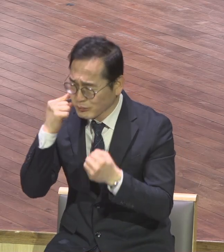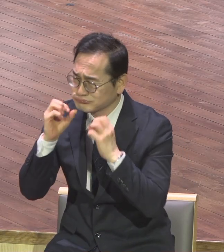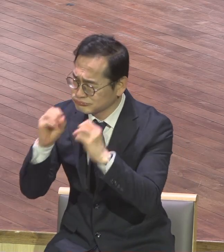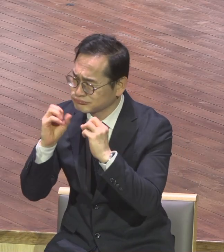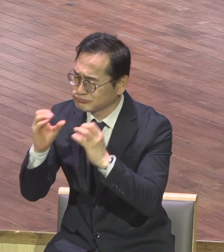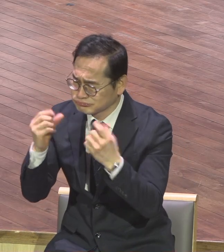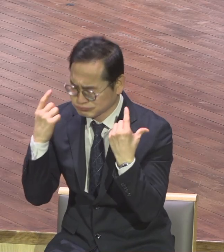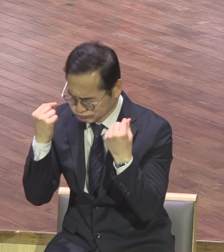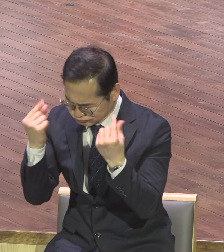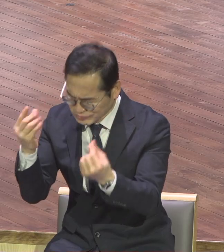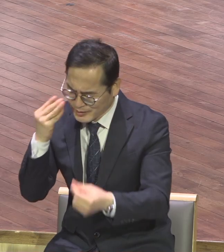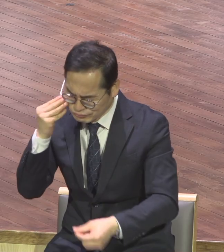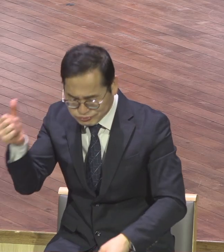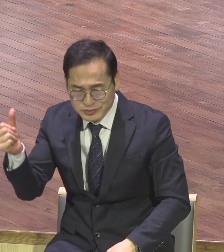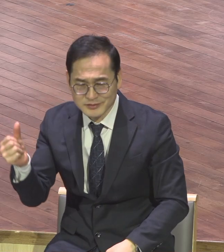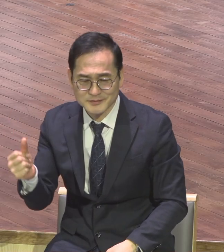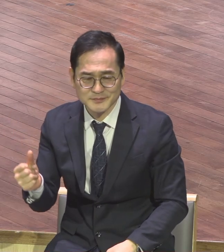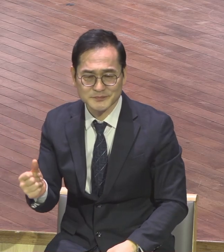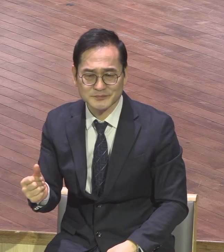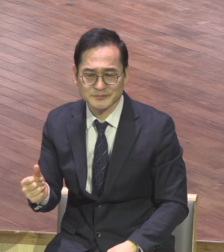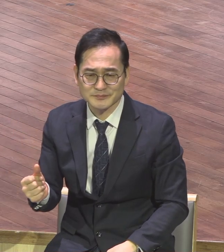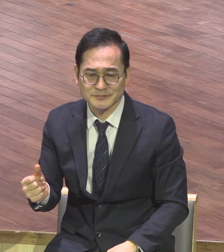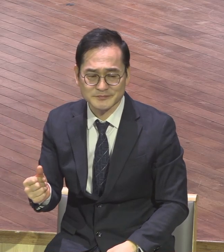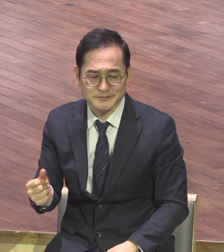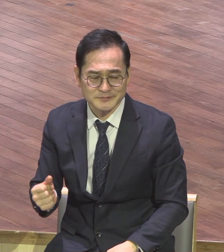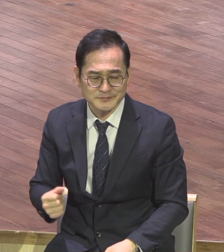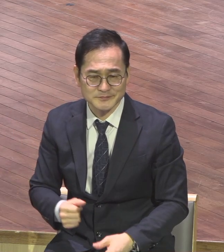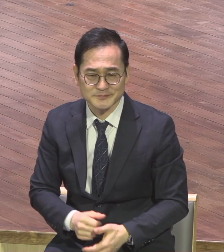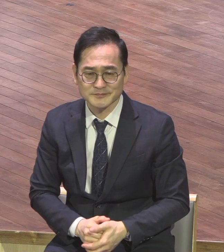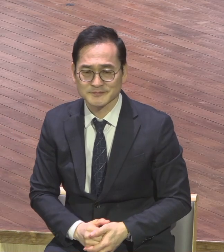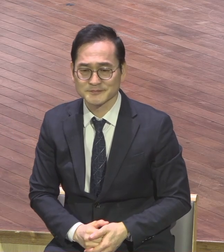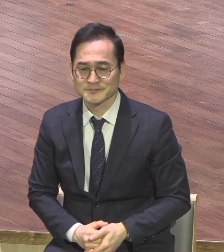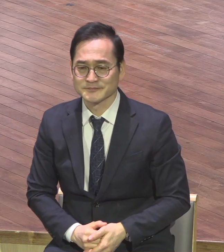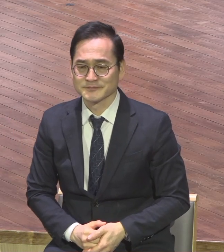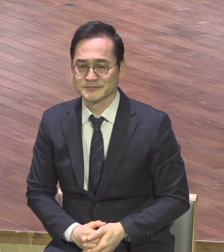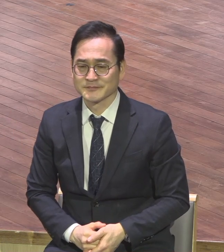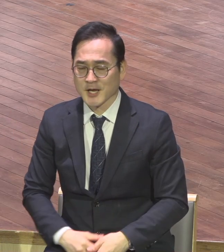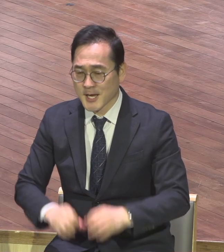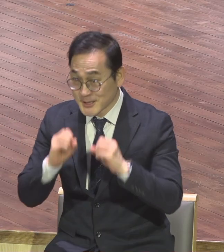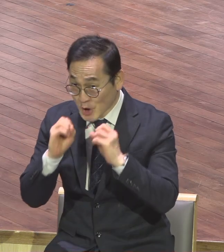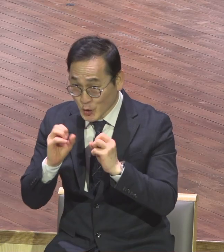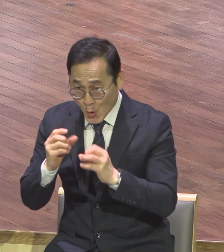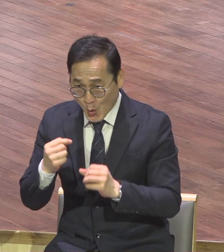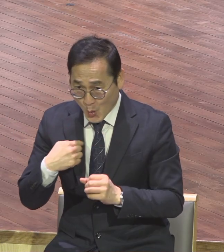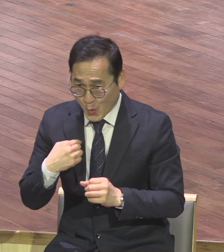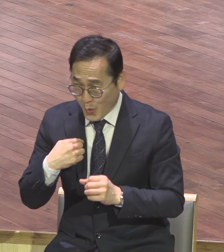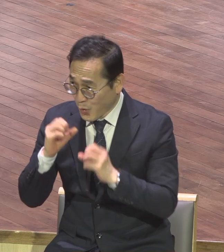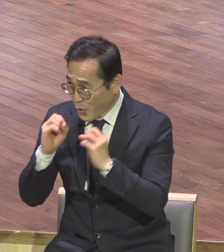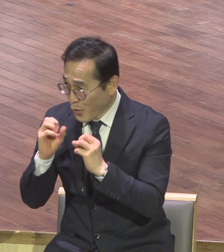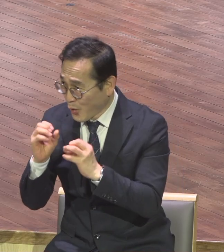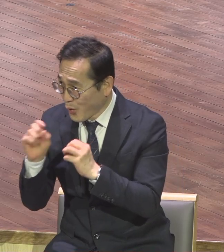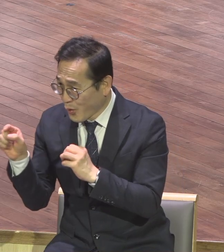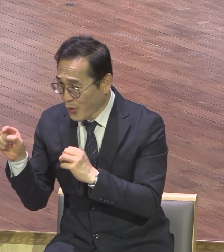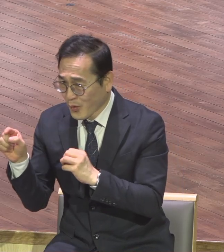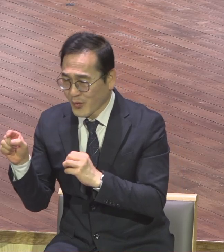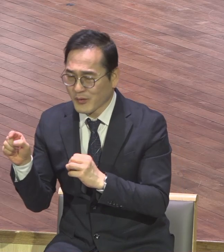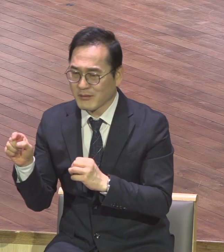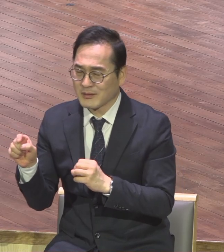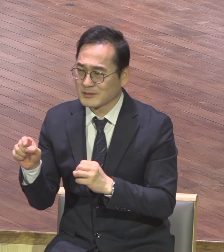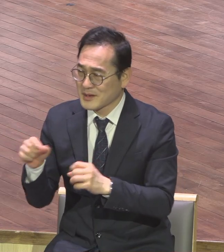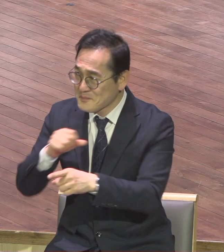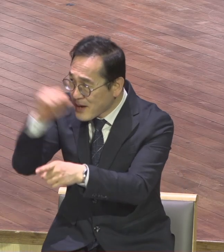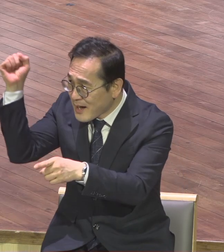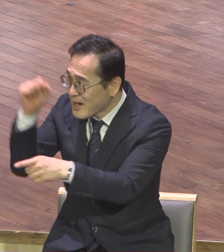보고 새로운 전도자들이 일어난 것을 보고 또 기뻐했어요. 전도자 바울에 있어서 기쁨의 근원적 이유는 다른 것이